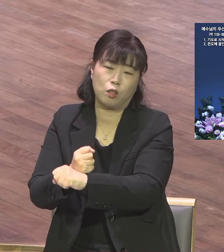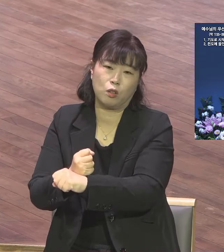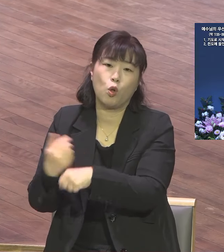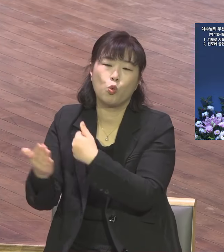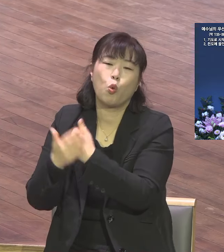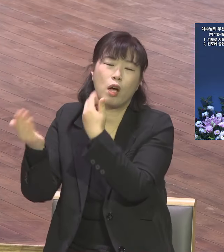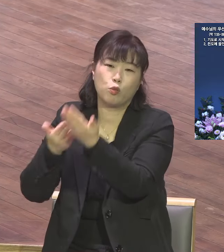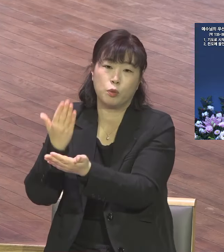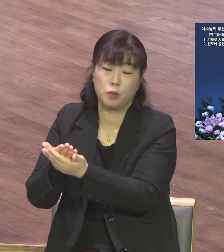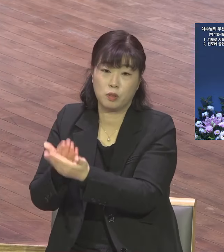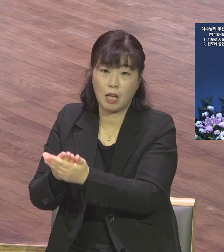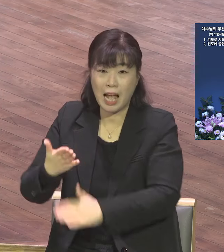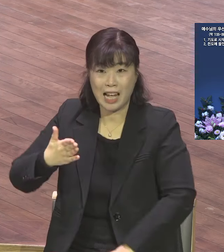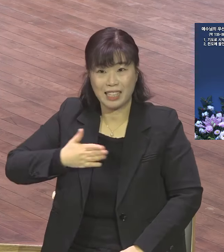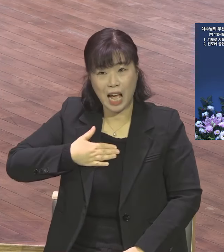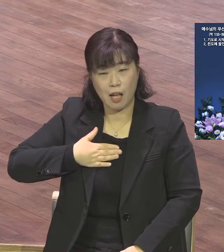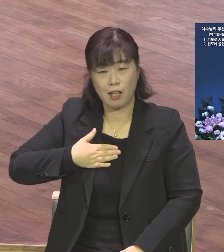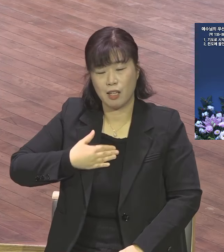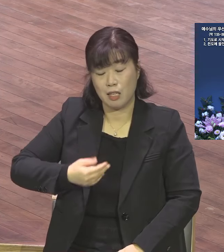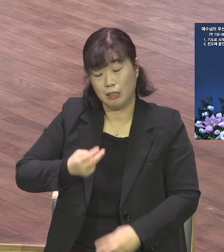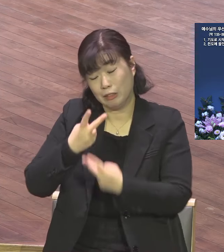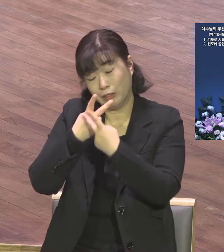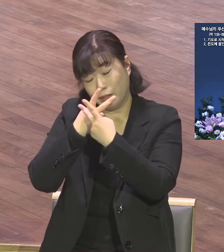하여 주옵소서.